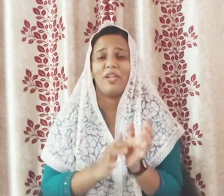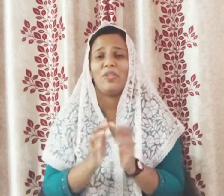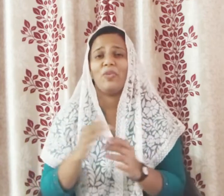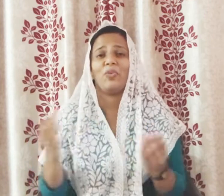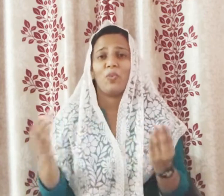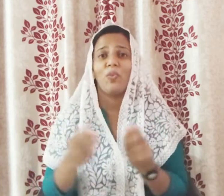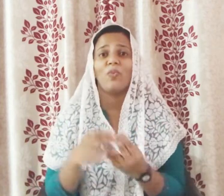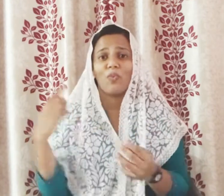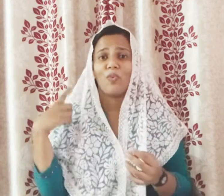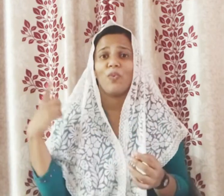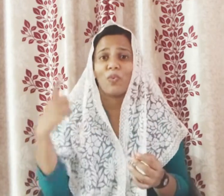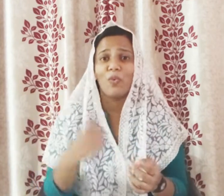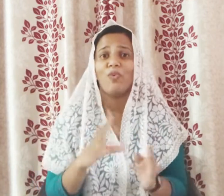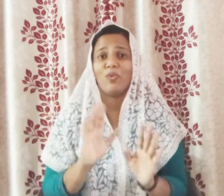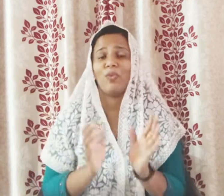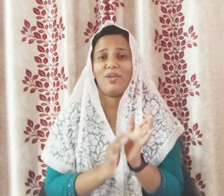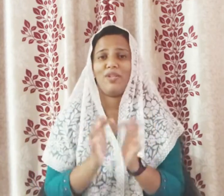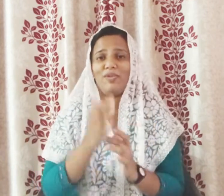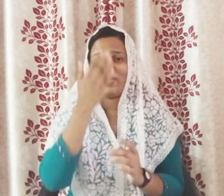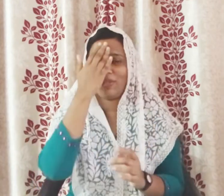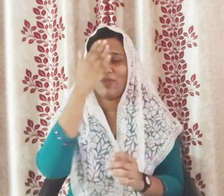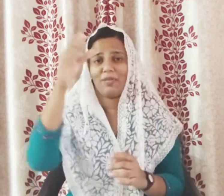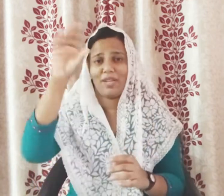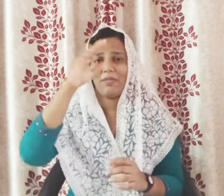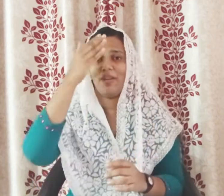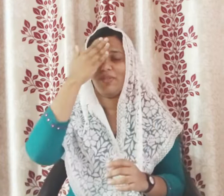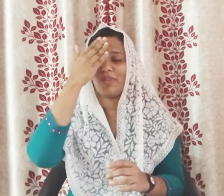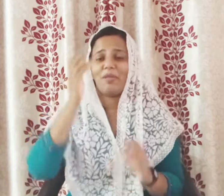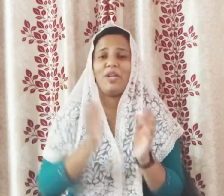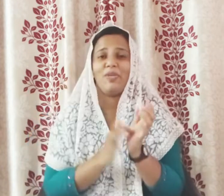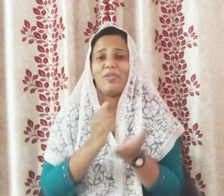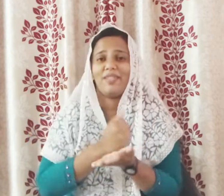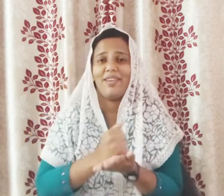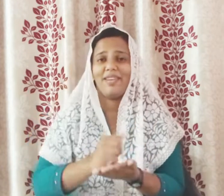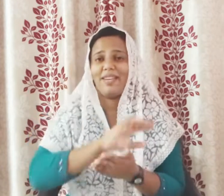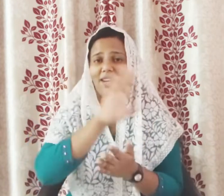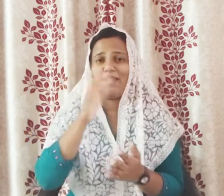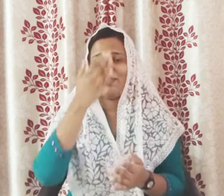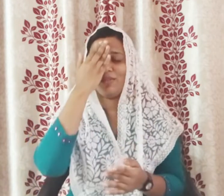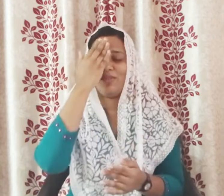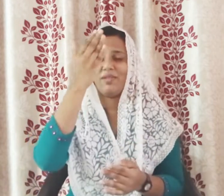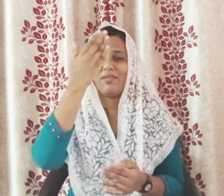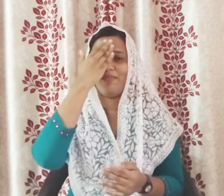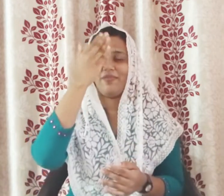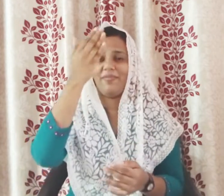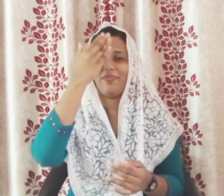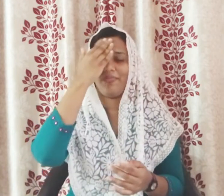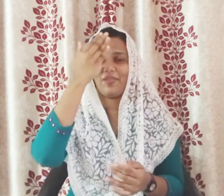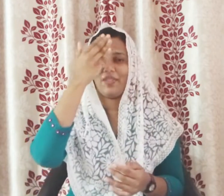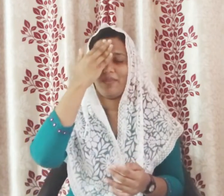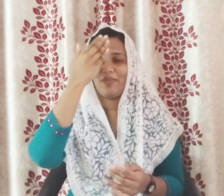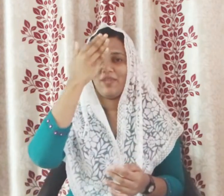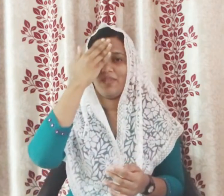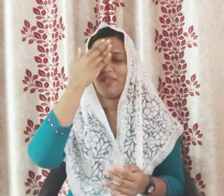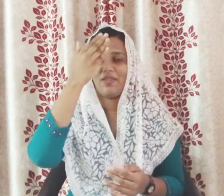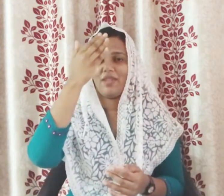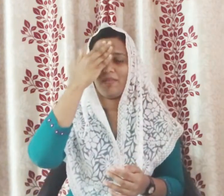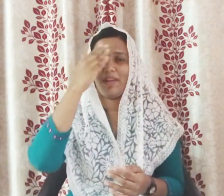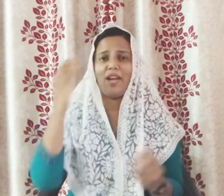കൊണ്ടുവന്ന ദൈവകൃപയ്ക്ക് നന്ദി. ഇത്രത്തോളം പരിപാലിച്ച ദൈവകൃപയ്ക്ക് നന്ദി. ഇനി നടത്തുന്ന ദൈവത്തിൻ്റെ കൃപകൾക്ക് നന്ദി പറയുന്നു. കർത്താവേ, ഹല്ലേലൂയ. സ്തോത്രം,